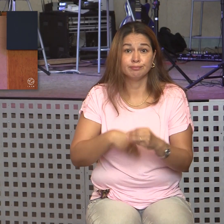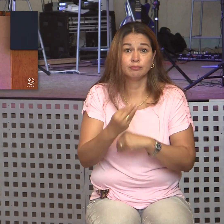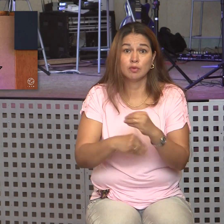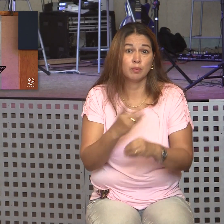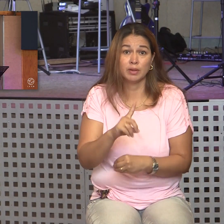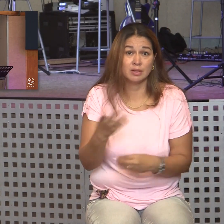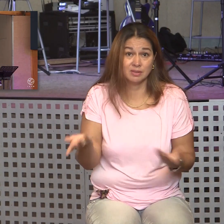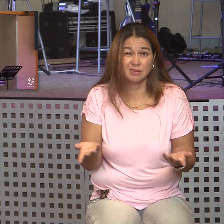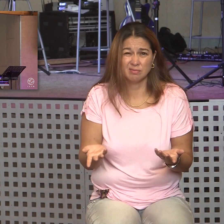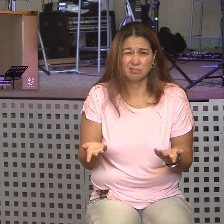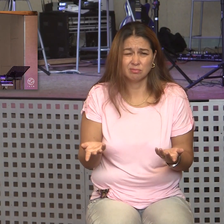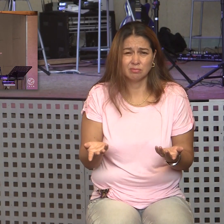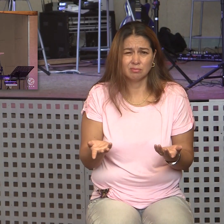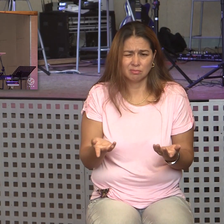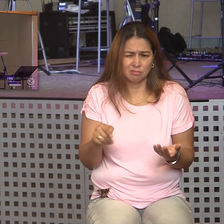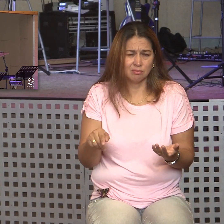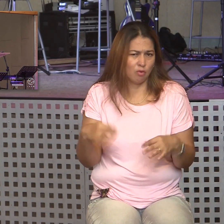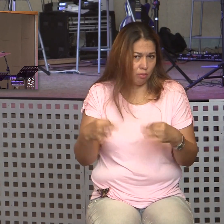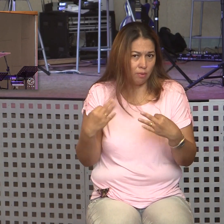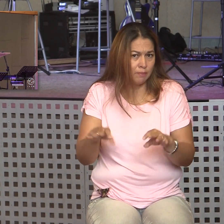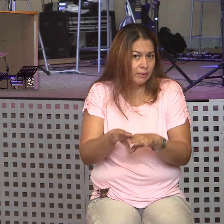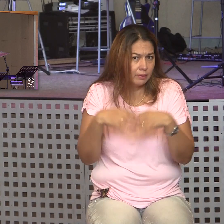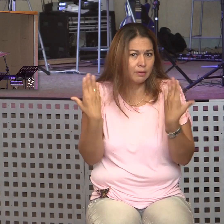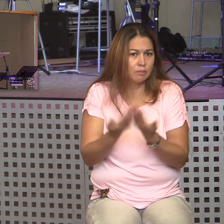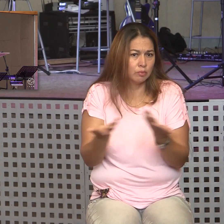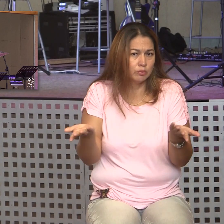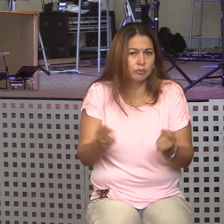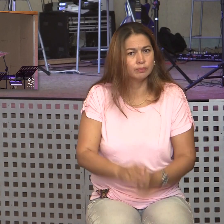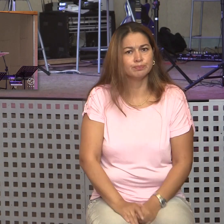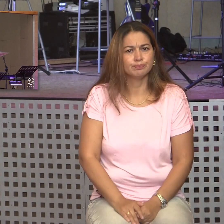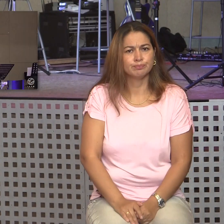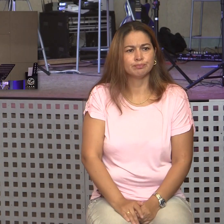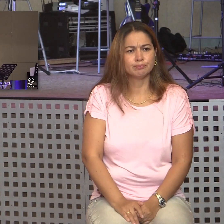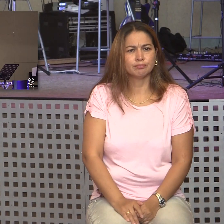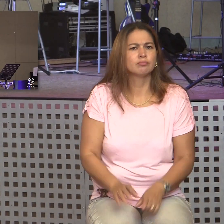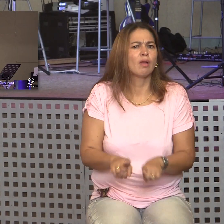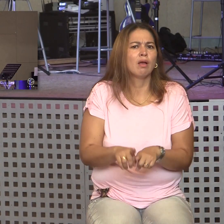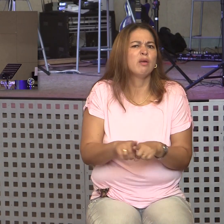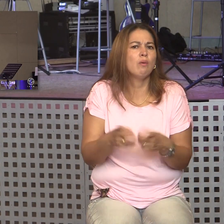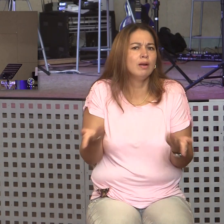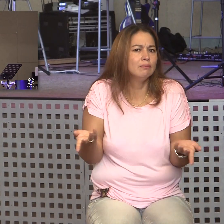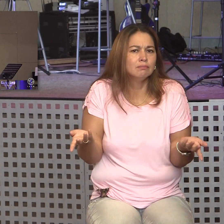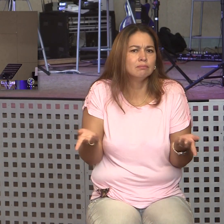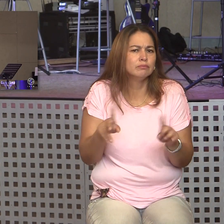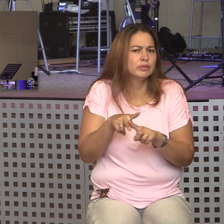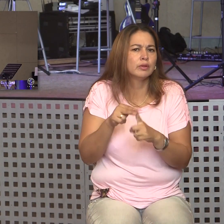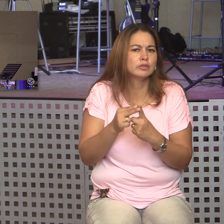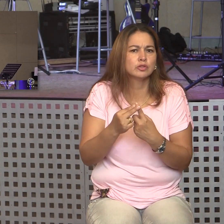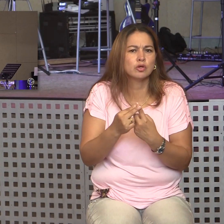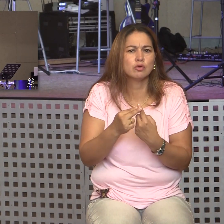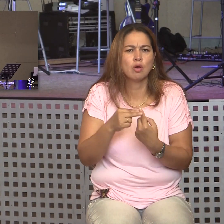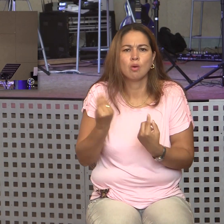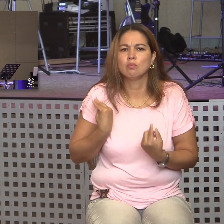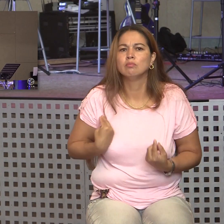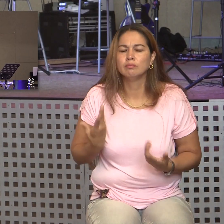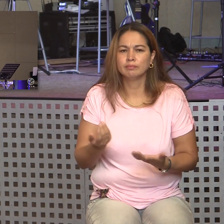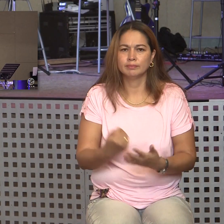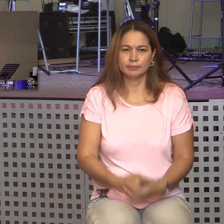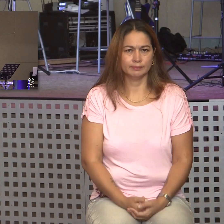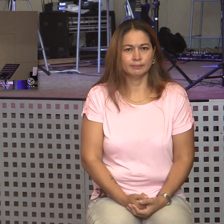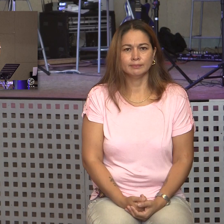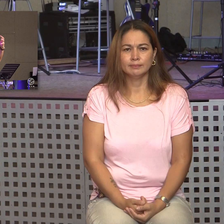Me voy al texto, ¿vale? Pero son cosas incongruentes. Lo que intento deciros